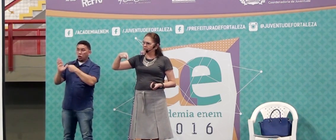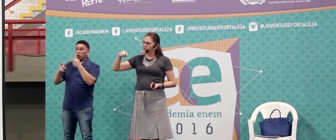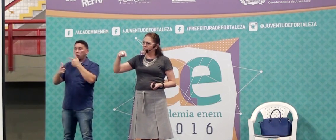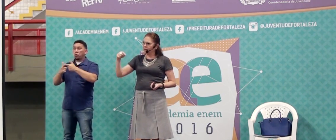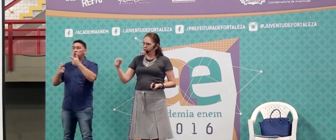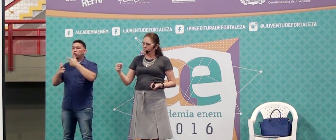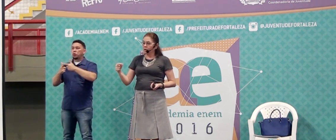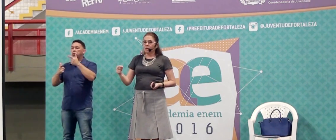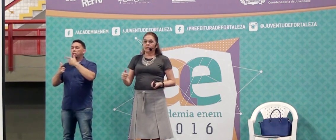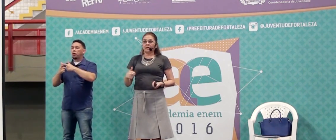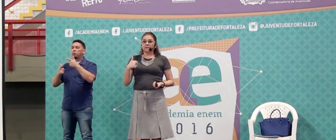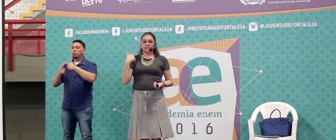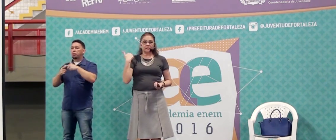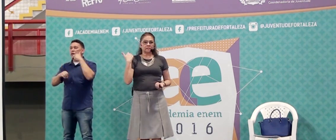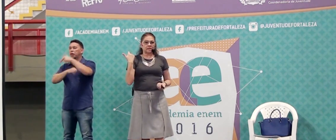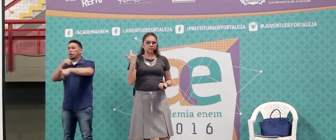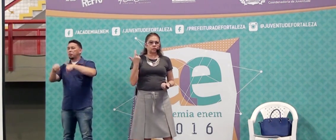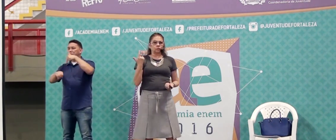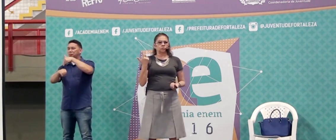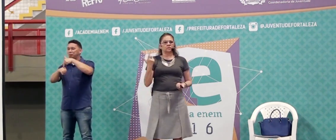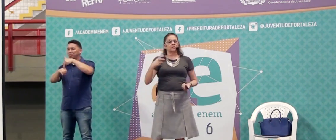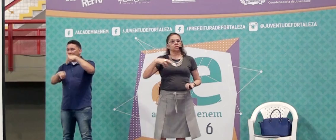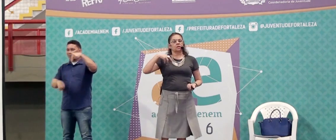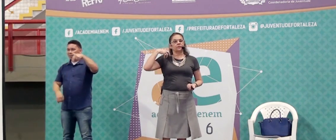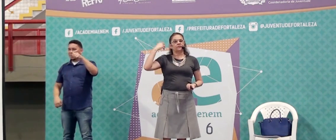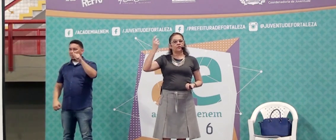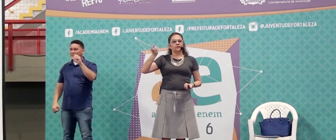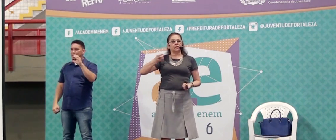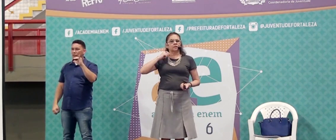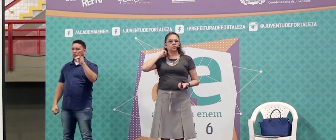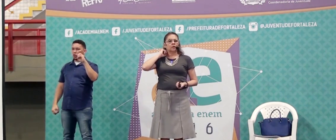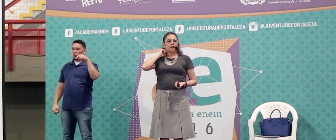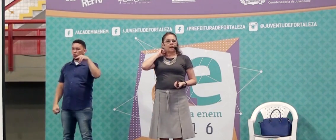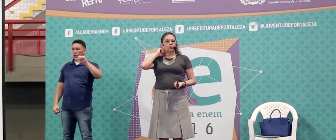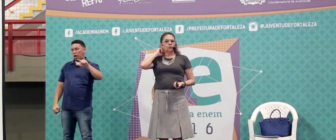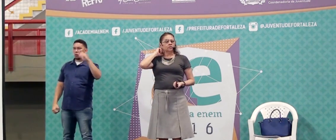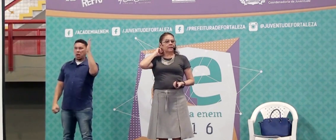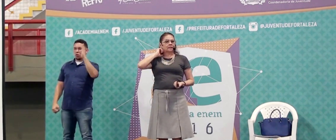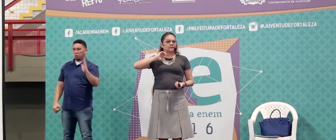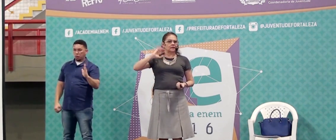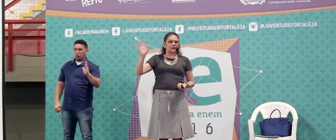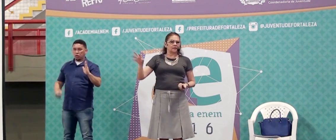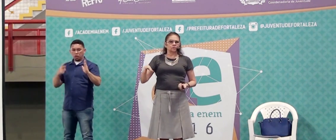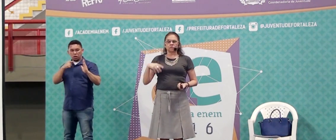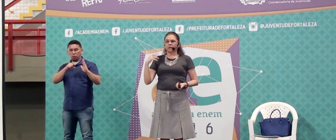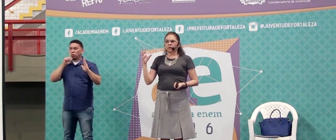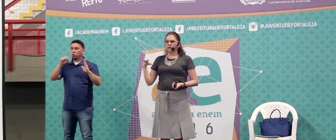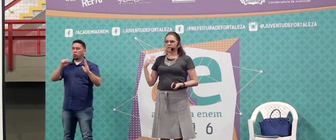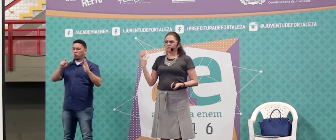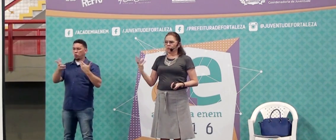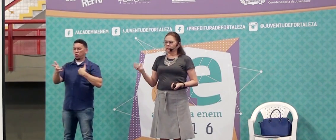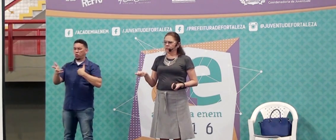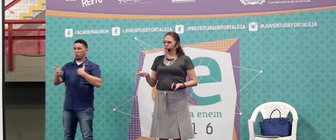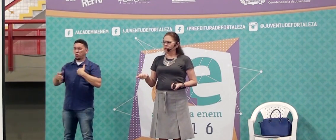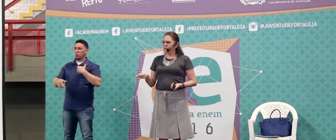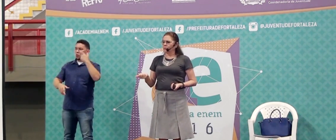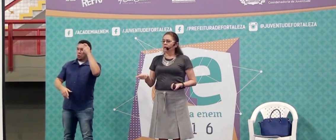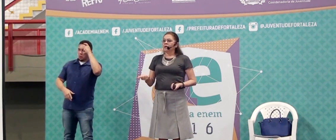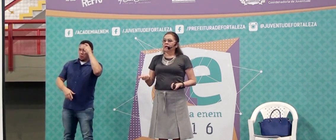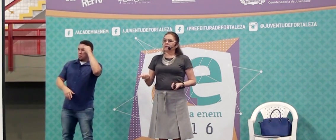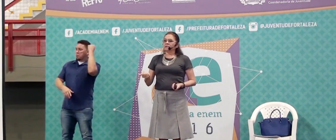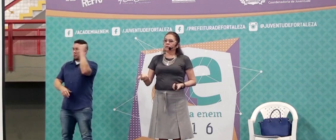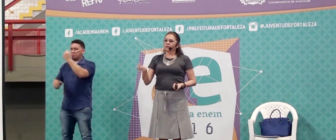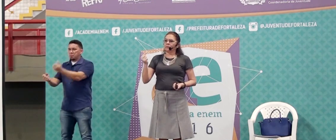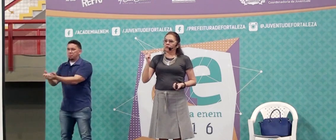problema nacional. Mas esses assuntos que estão envolvendo atentados, terrorismo ou coisa do